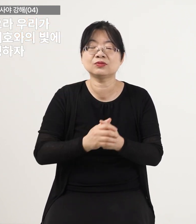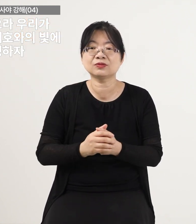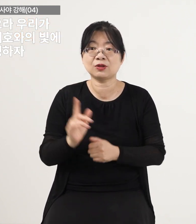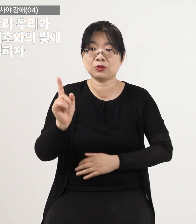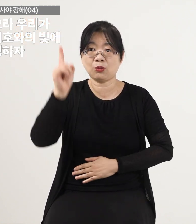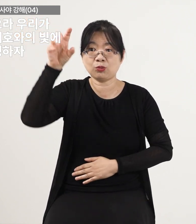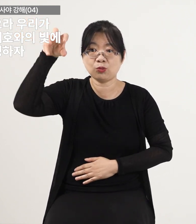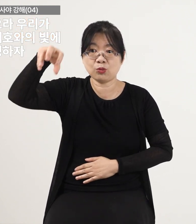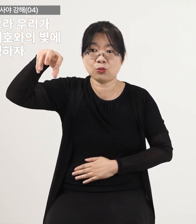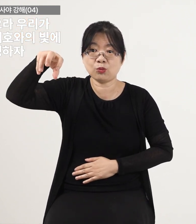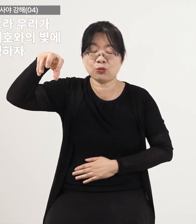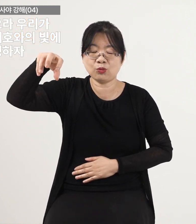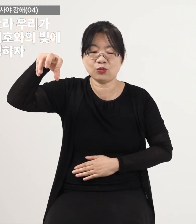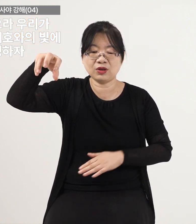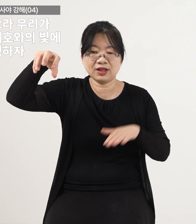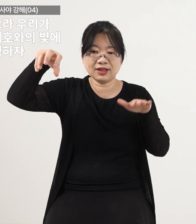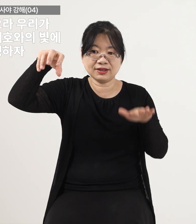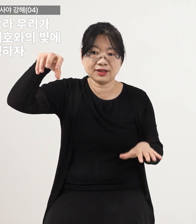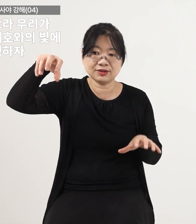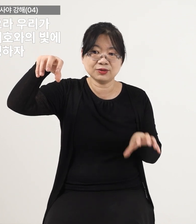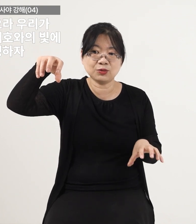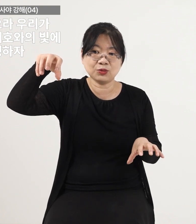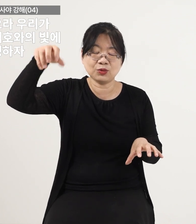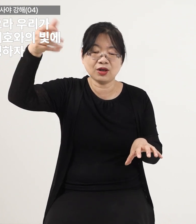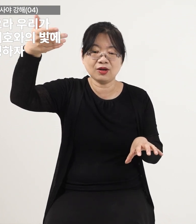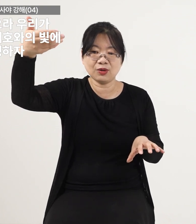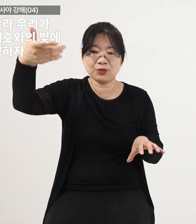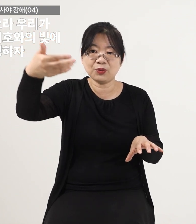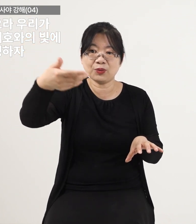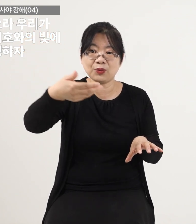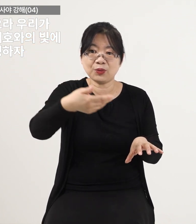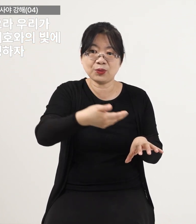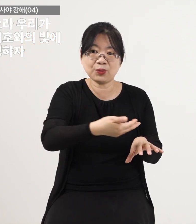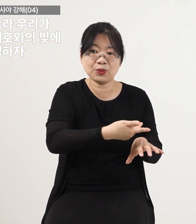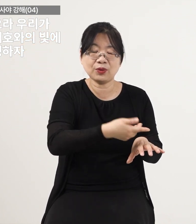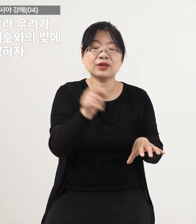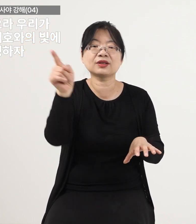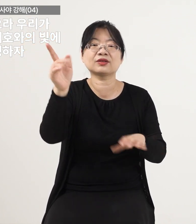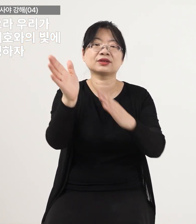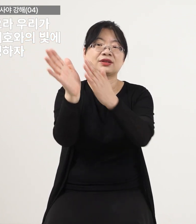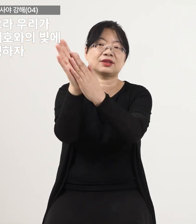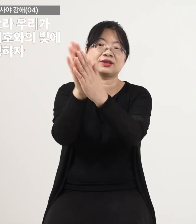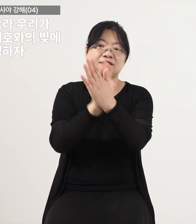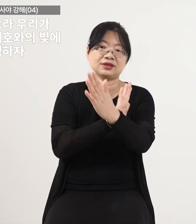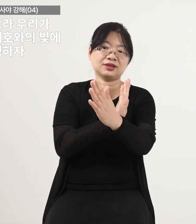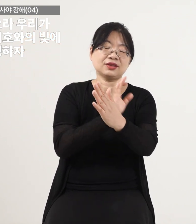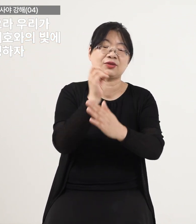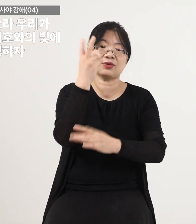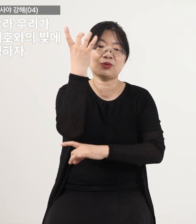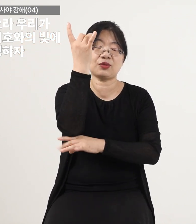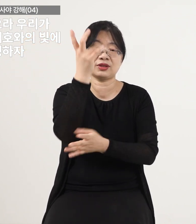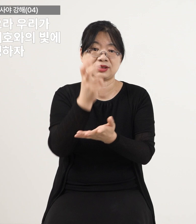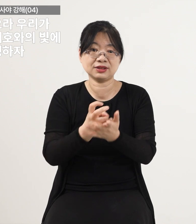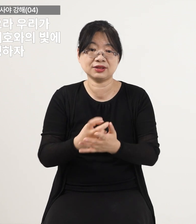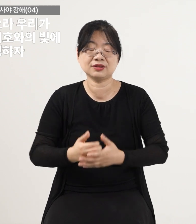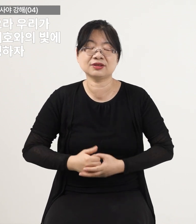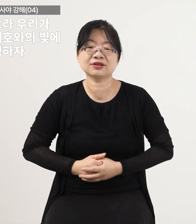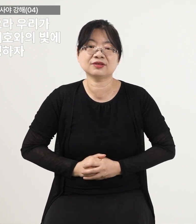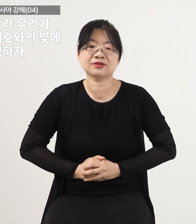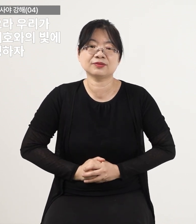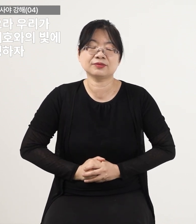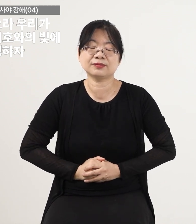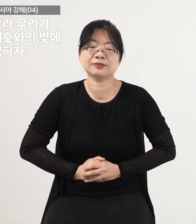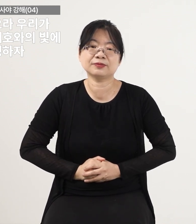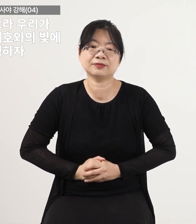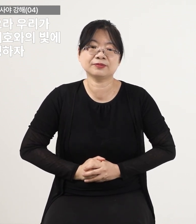높은 곳에서 낮은 곳으로 흐르죠. 이게 질서예요. 원칙이에요. 그런데